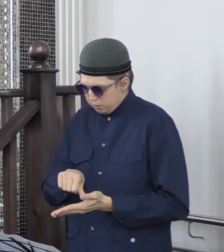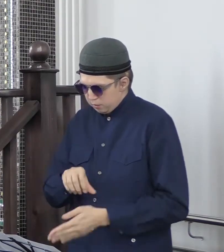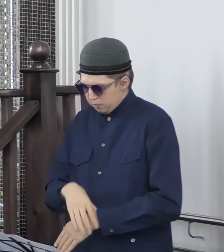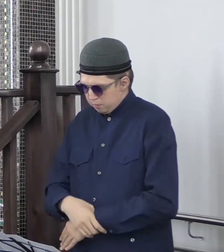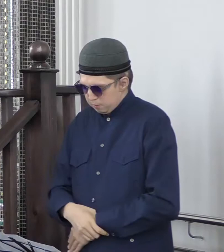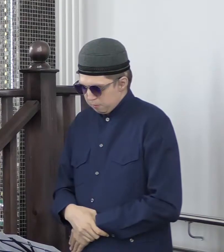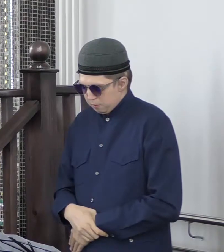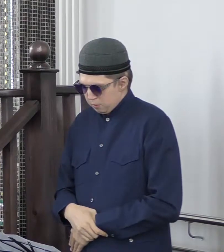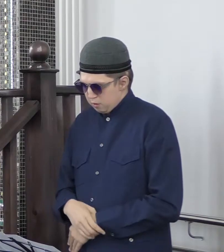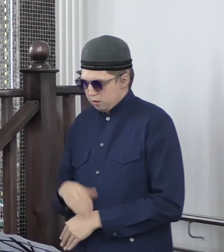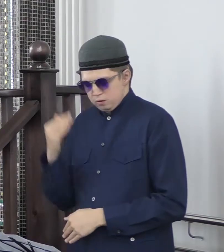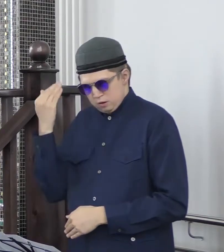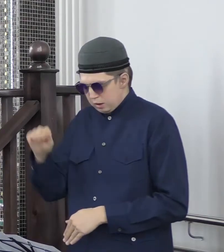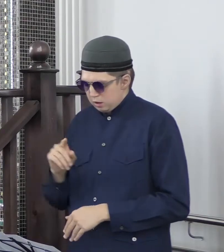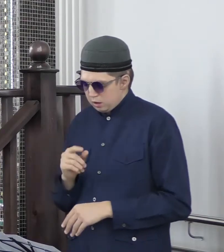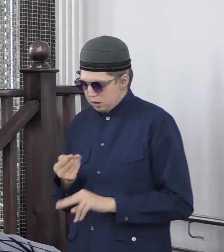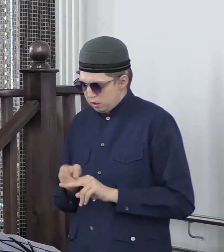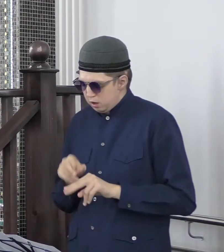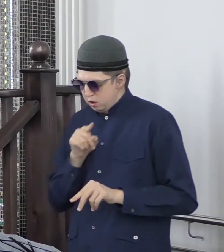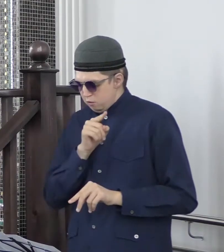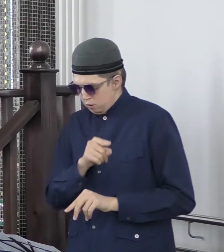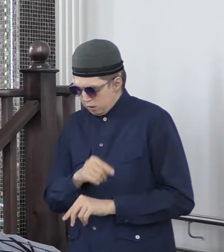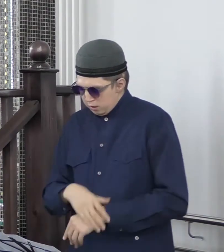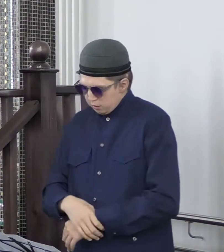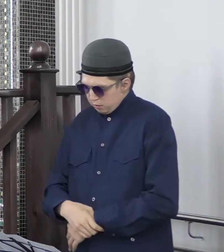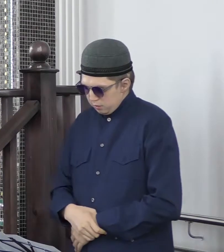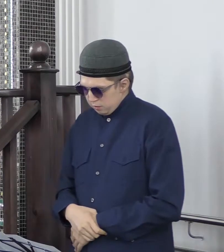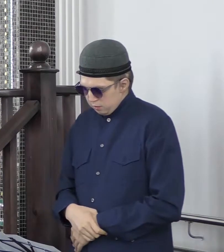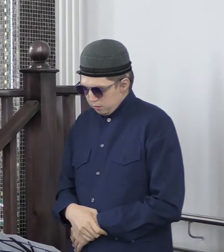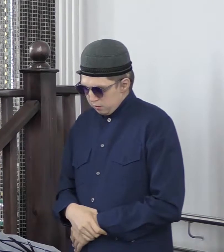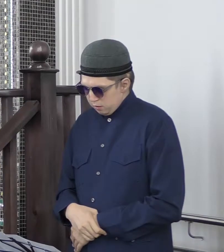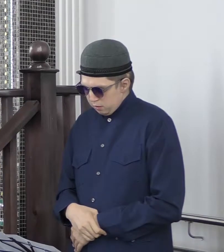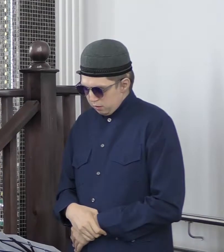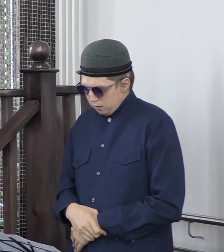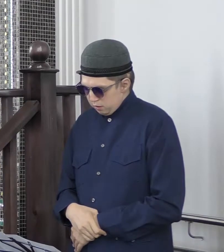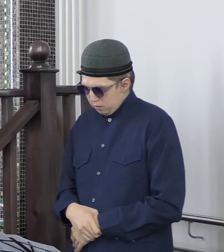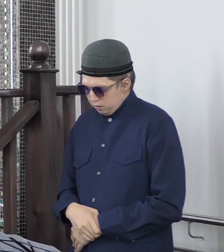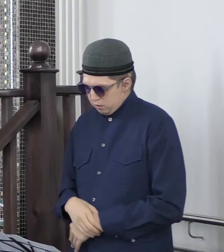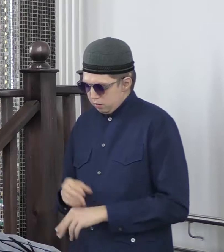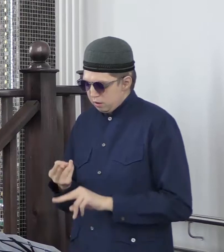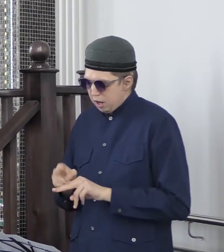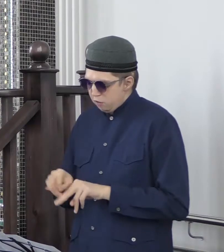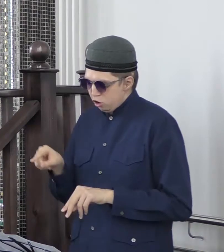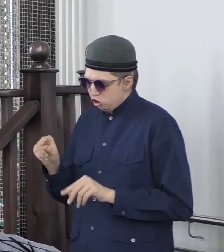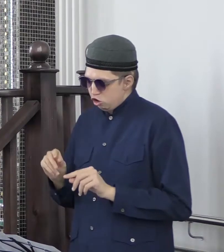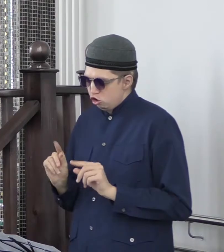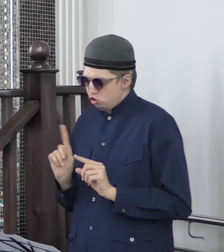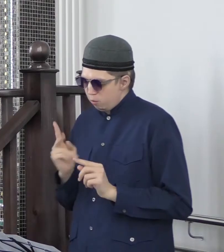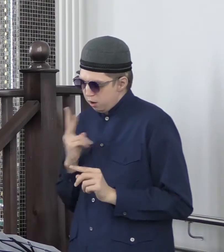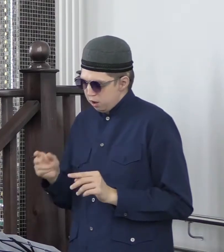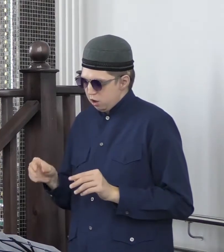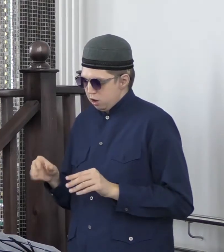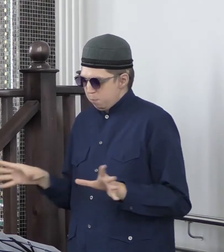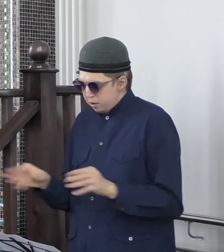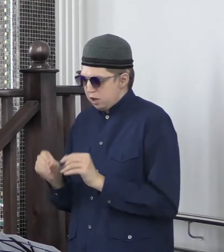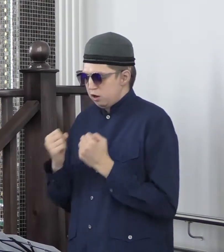не наш, это не его, туда не ходи, сюда ходи. Что мы сейчас, а ну для этого, чтобы быть вместе и держаться за